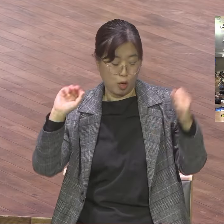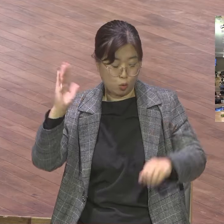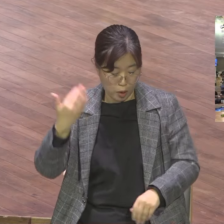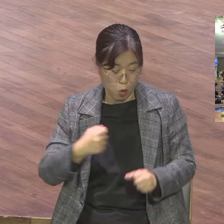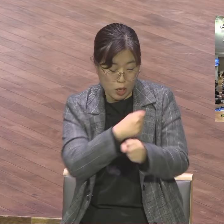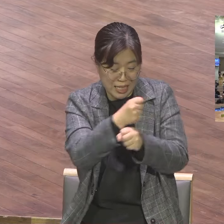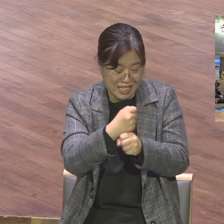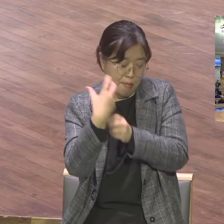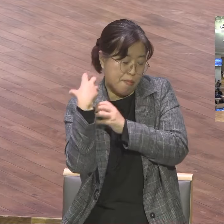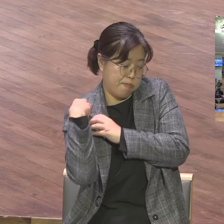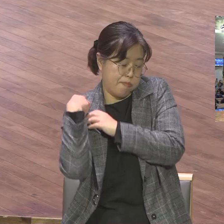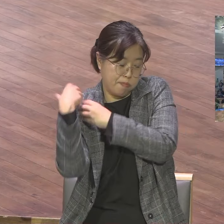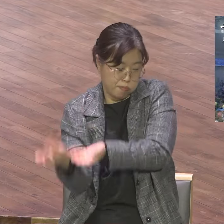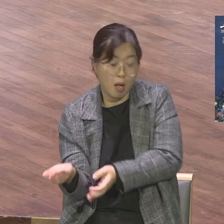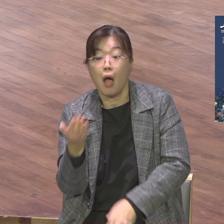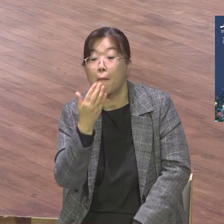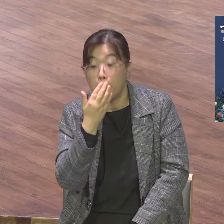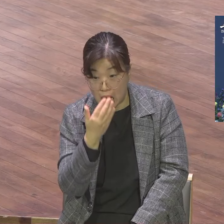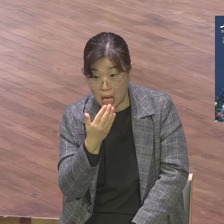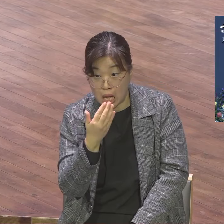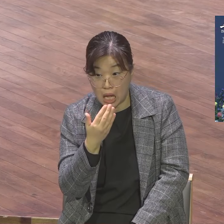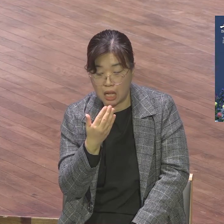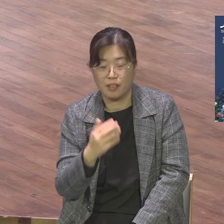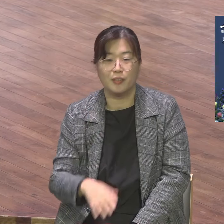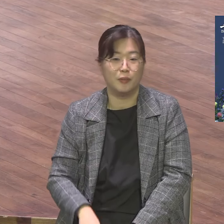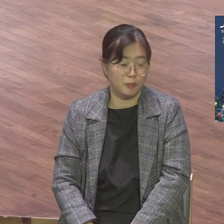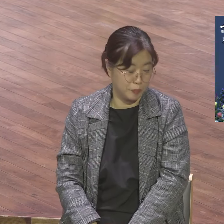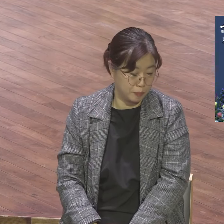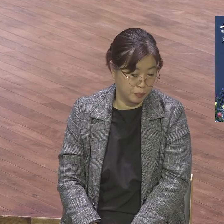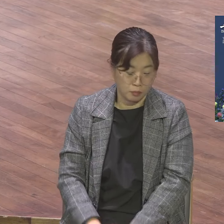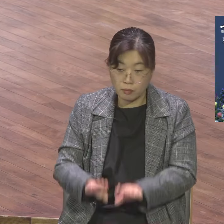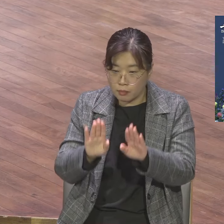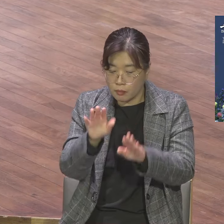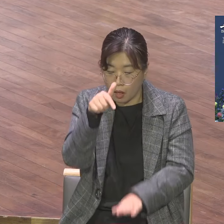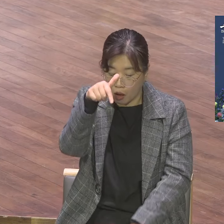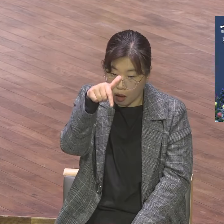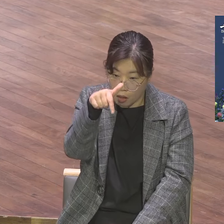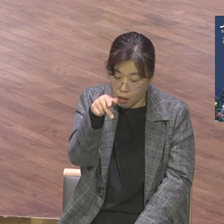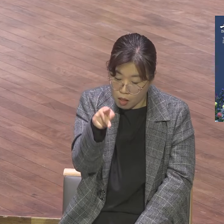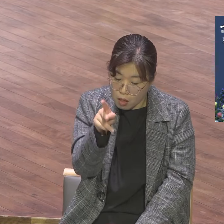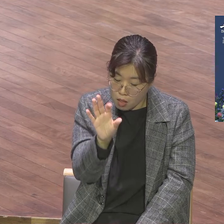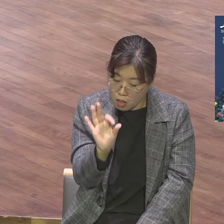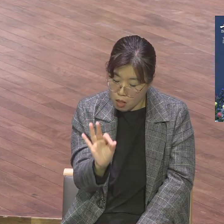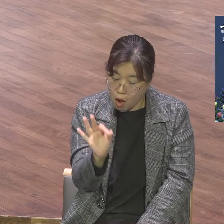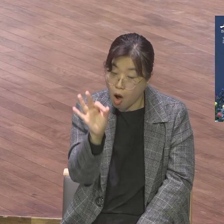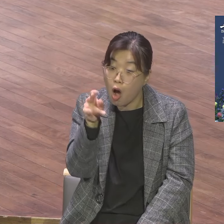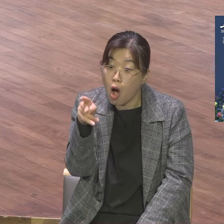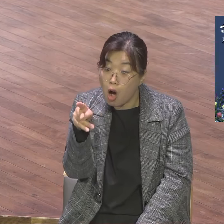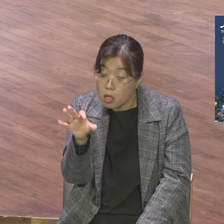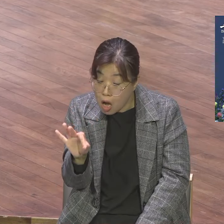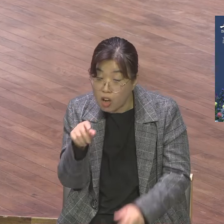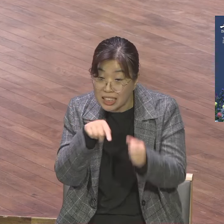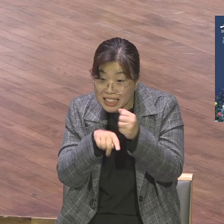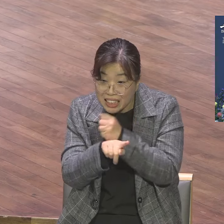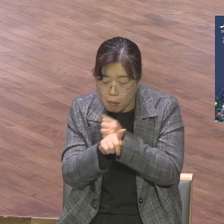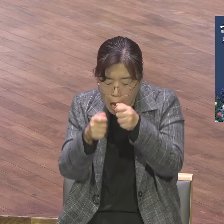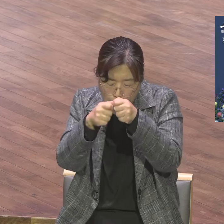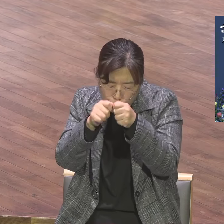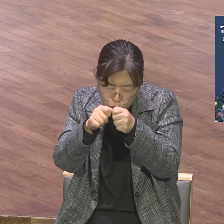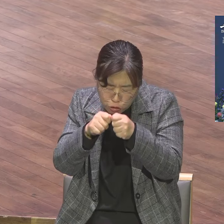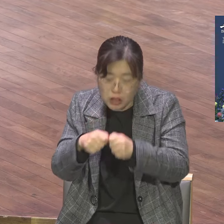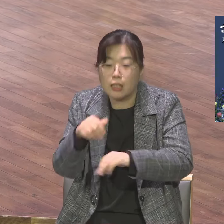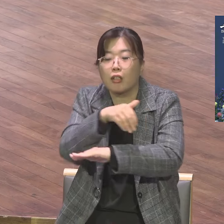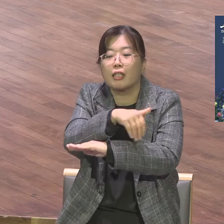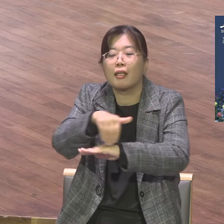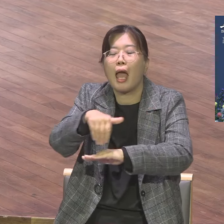것이라. 자, 본문에서 경영이라는 것은요 구체적인 계획을 말합니다. 구체적인